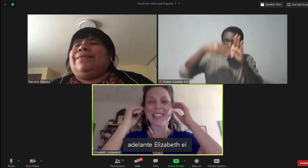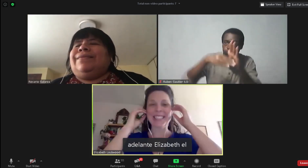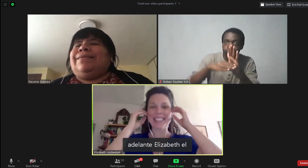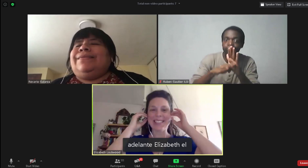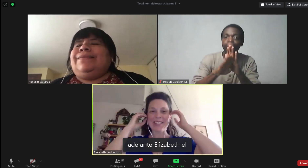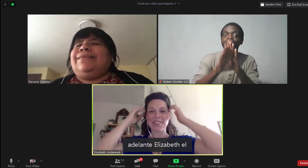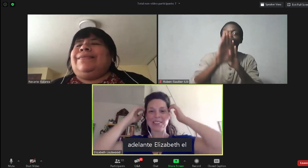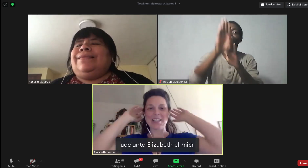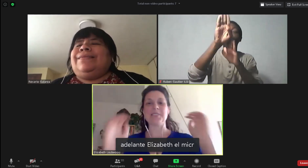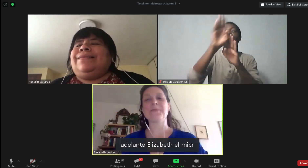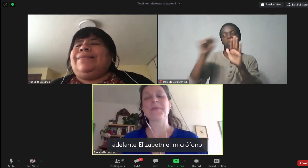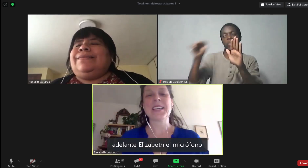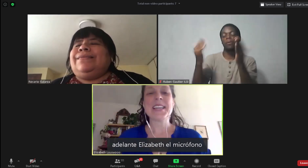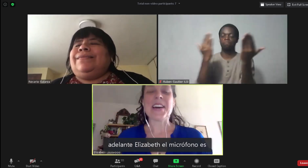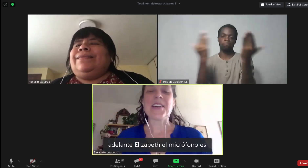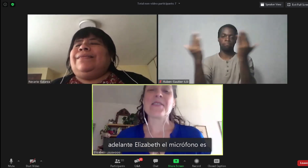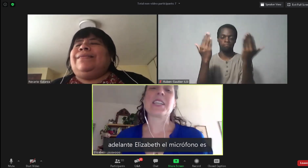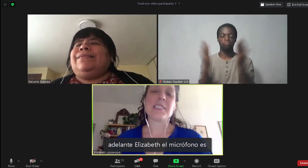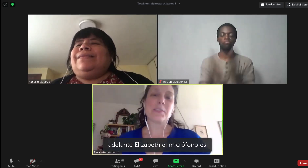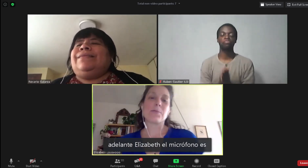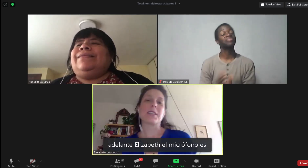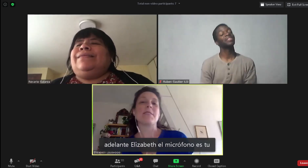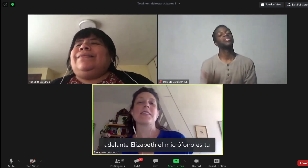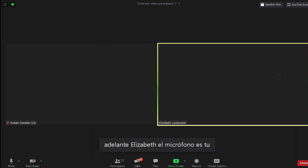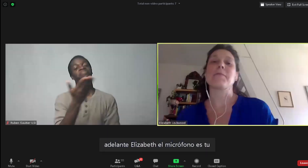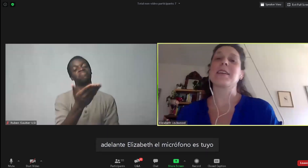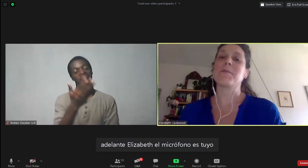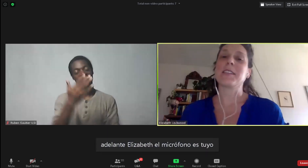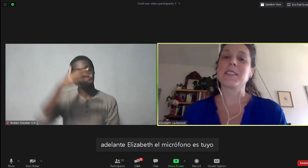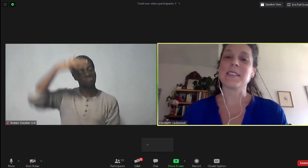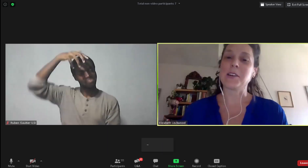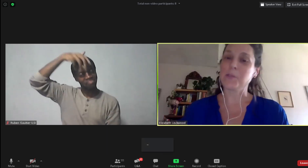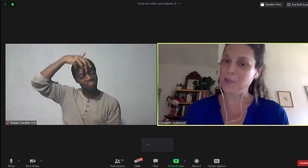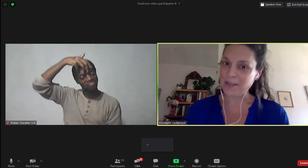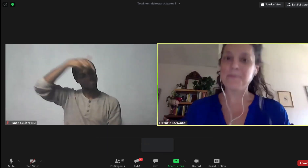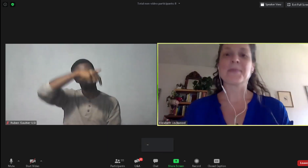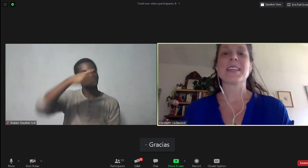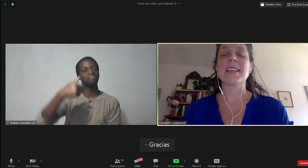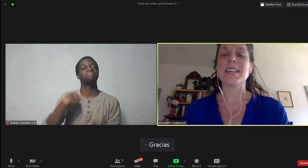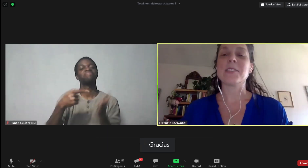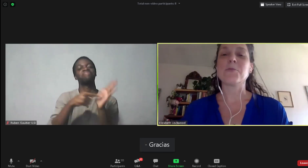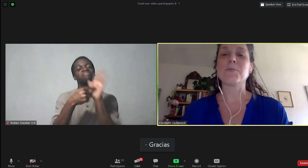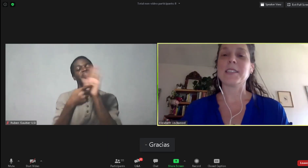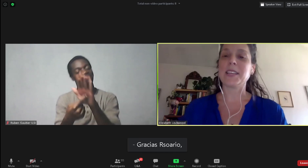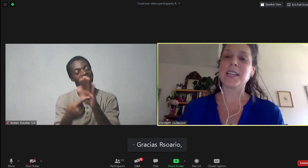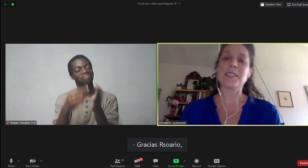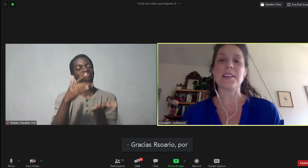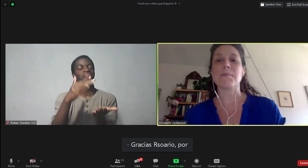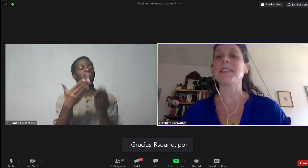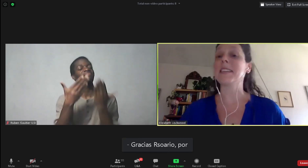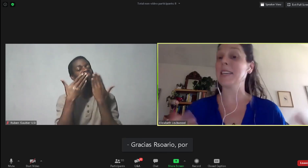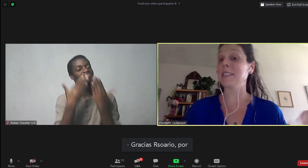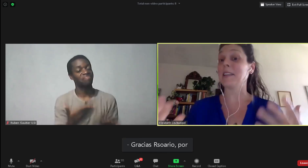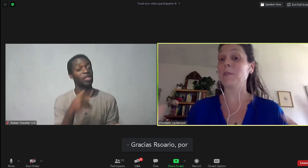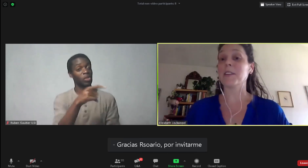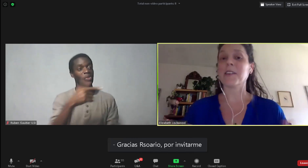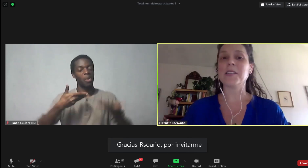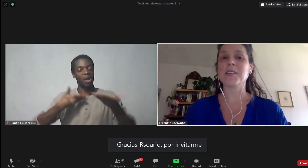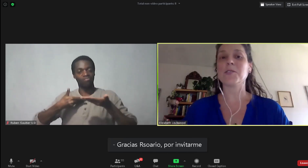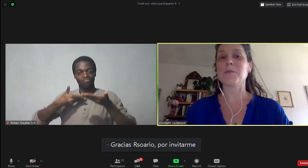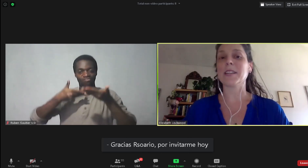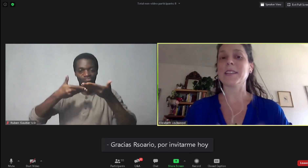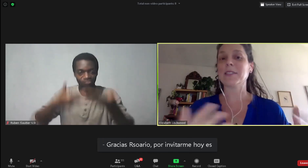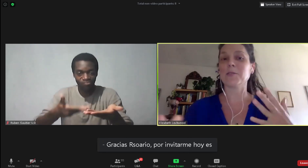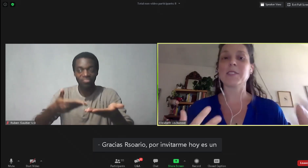Bueno, gracias, Rosario. Gracias por invitarme a presentar hoy. Es un placer ser parte de este